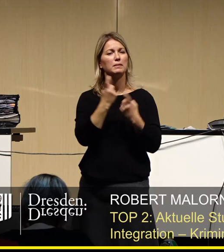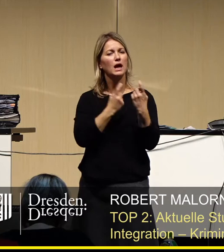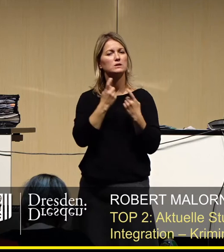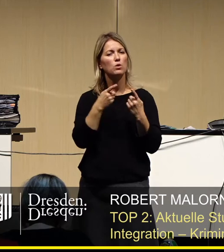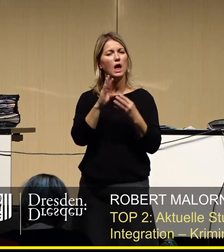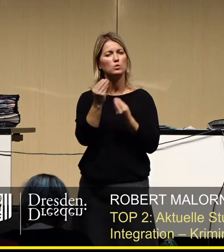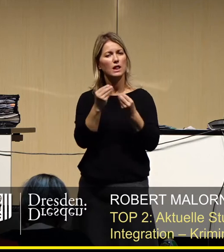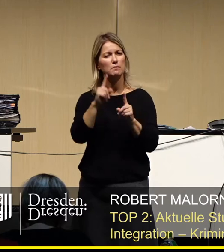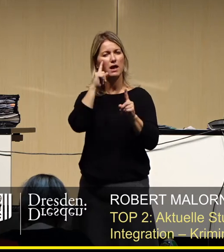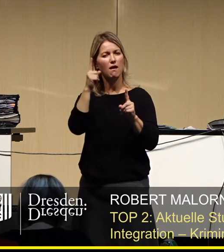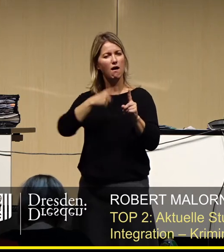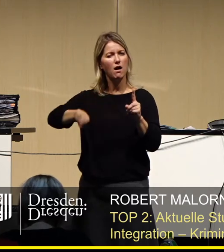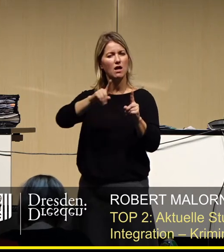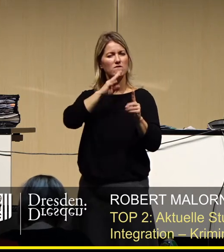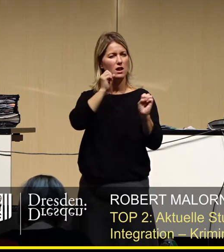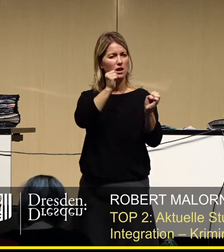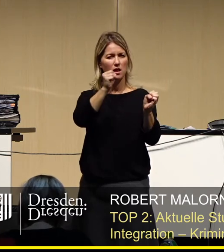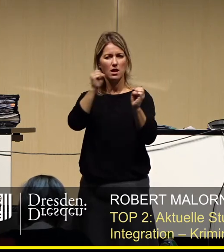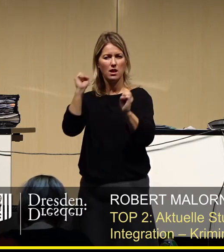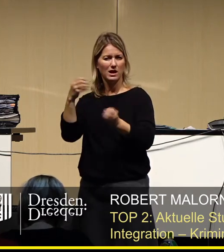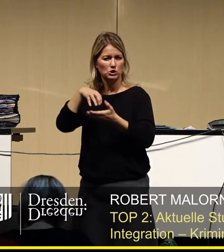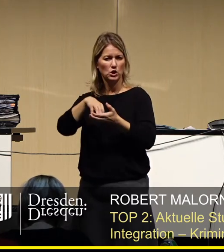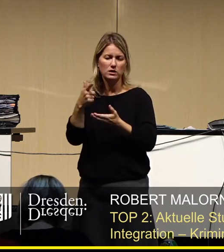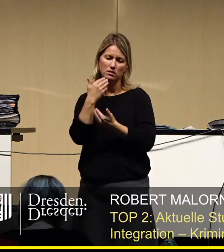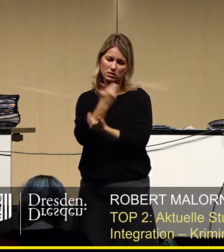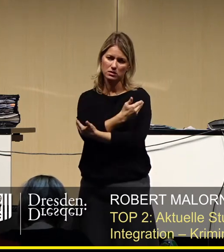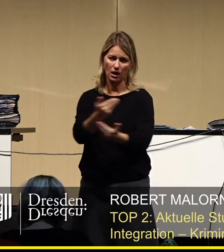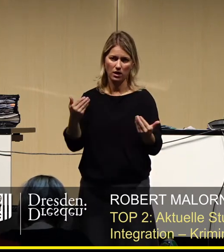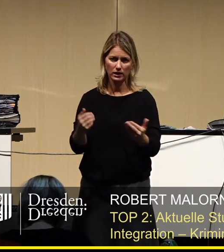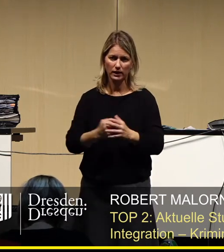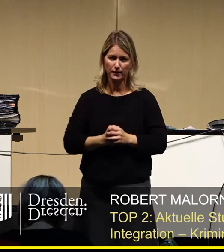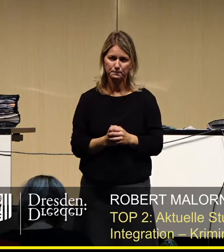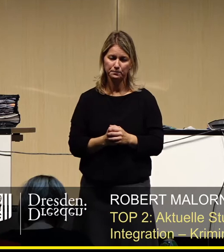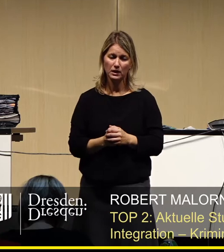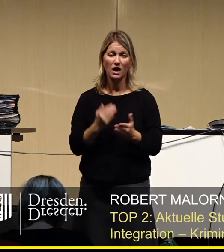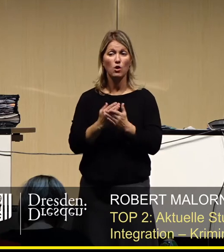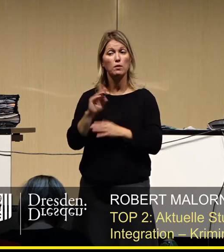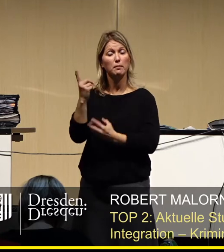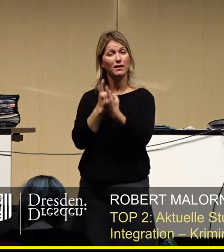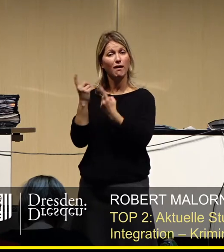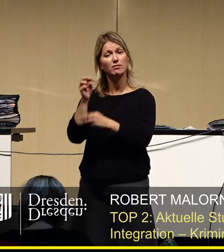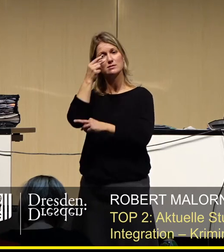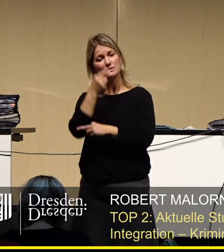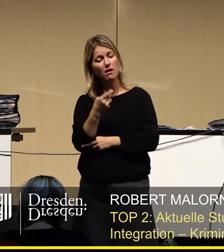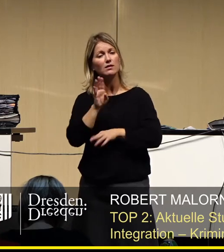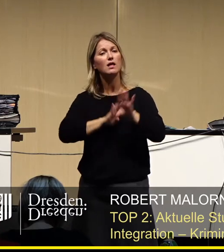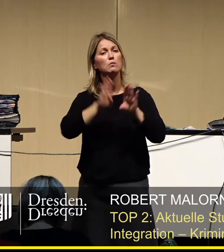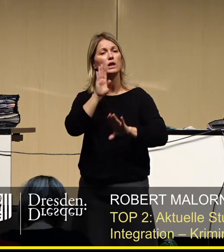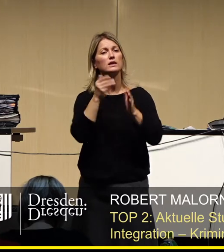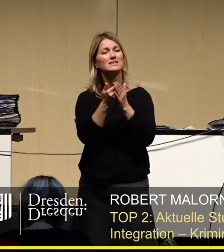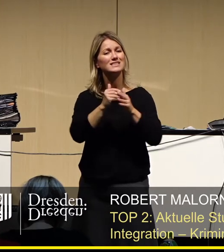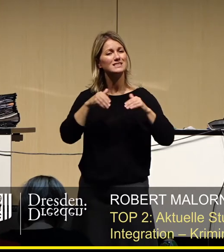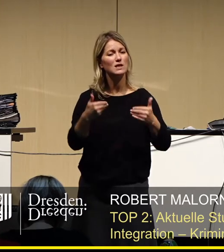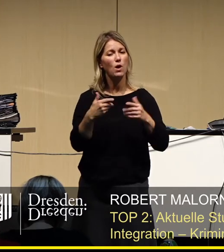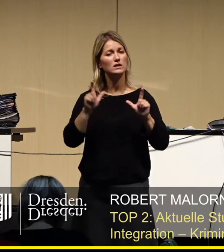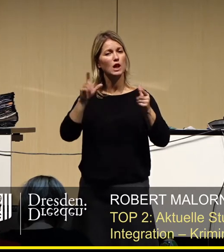anderen Akteuren in dieser Stadt an der Stelle auch mein ganz herzliches Dankeschön. Dort erleben Migranten, wie unsere Demokratie funktioniert, wie unsere